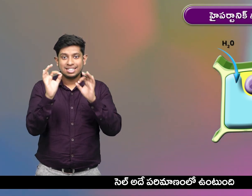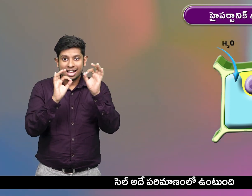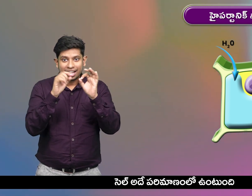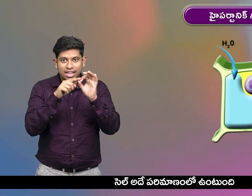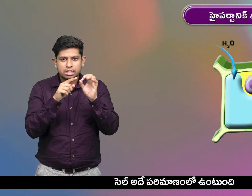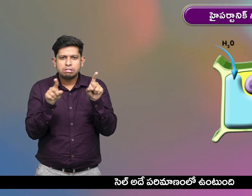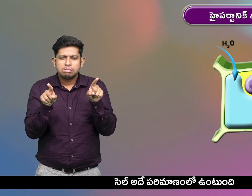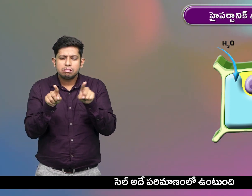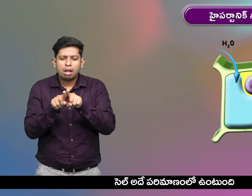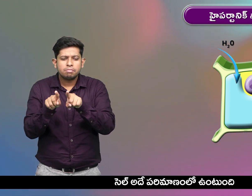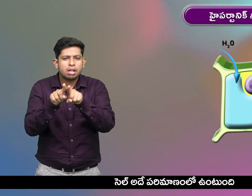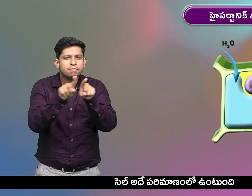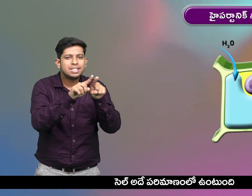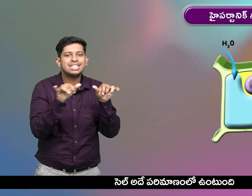సెల్ అదే పరిమాణంలో ఉంటుంది.